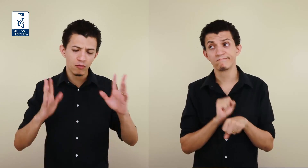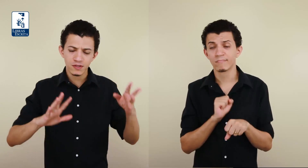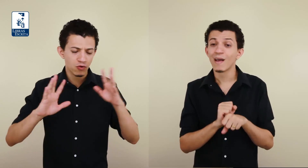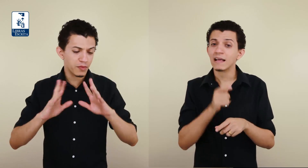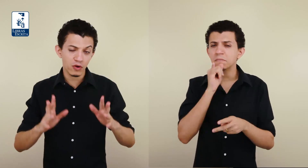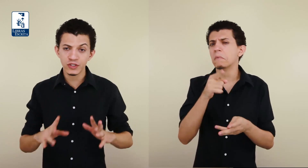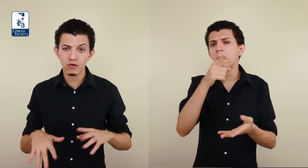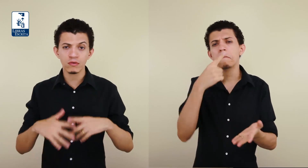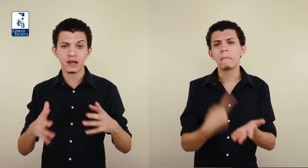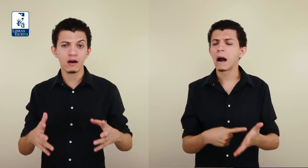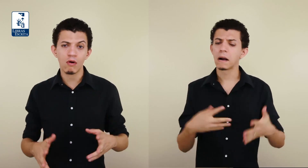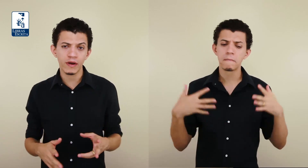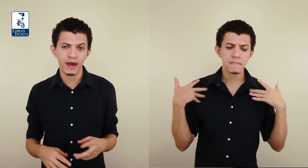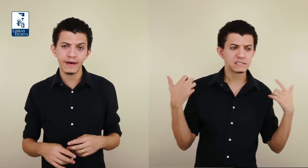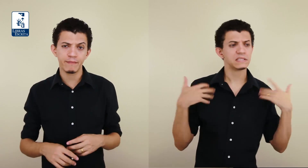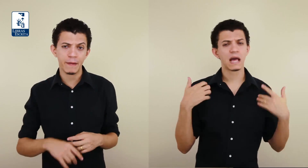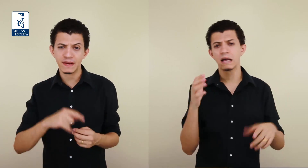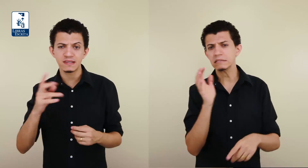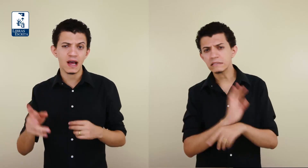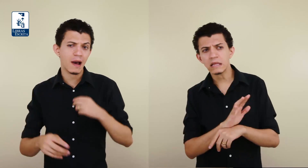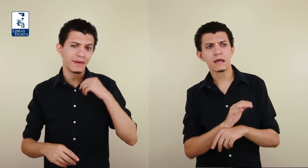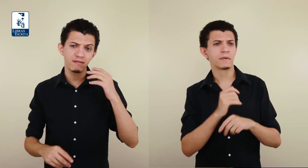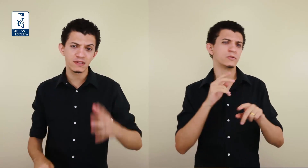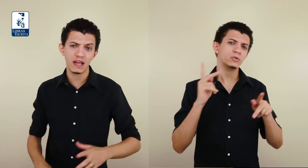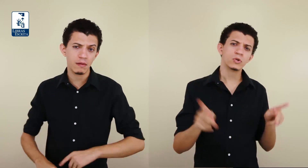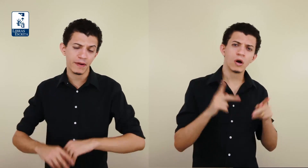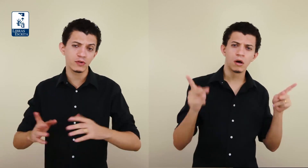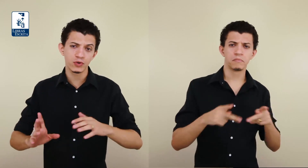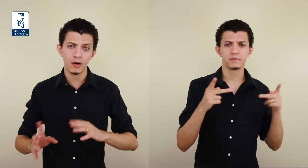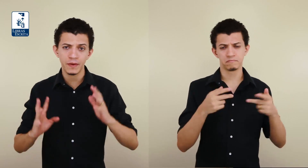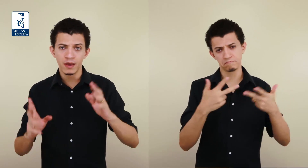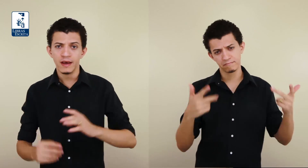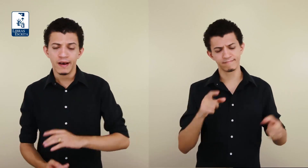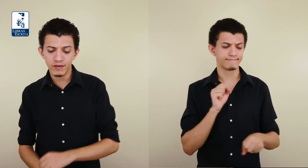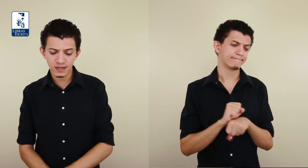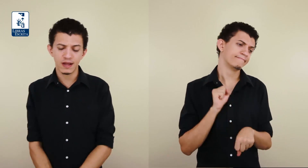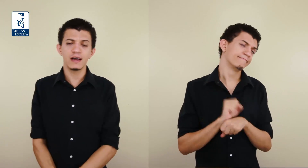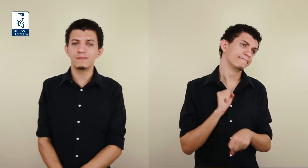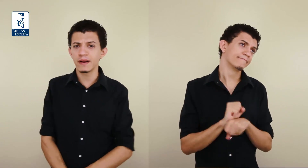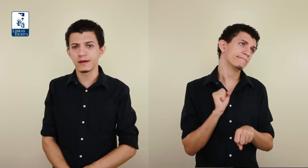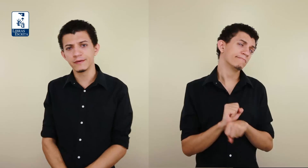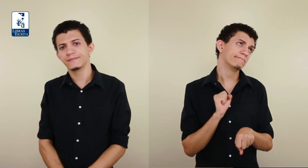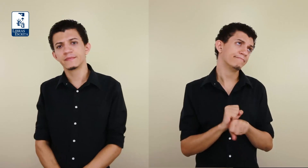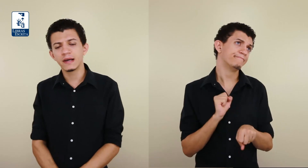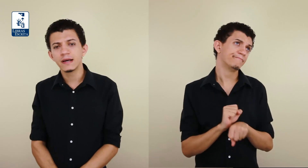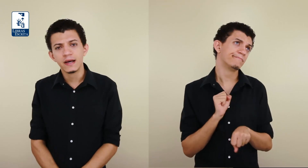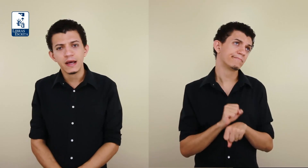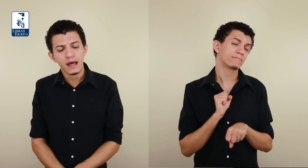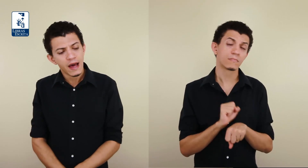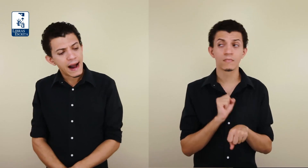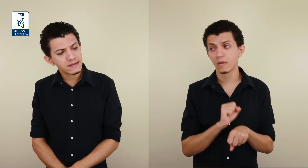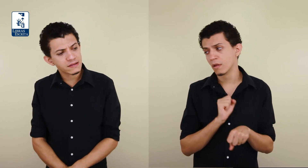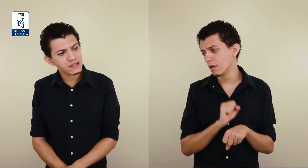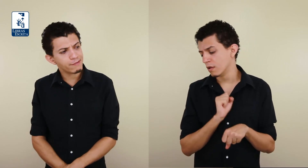você combinou de encontrar com alguém para passear, para ir no cinema, para ir no shopping, e você está lá esperando, né? Aí você está